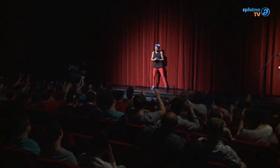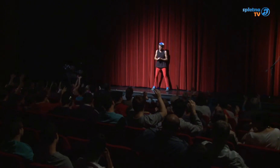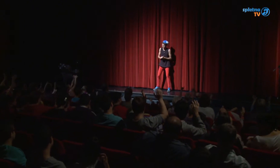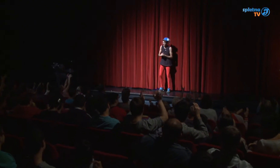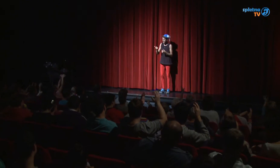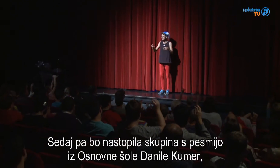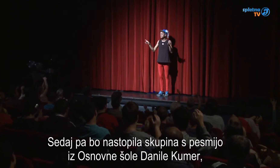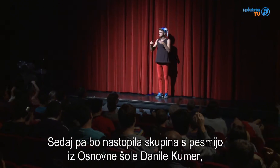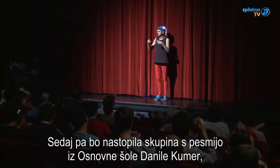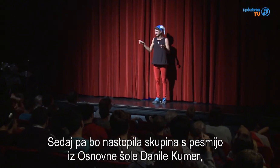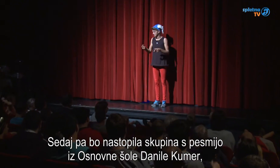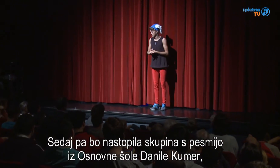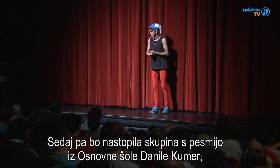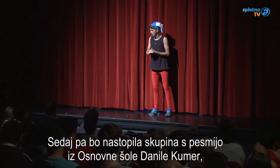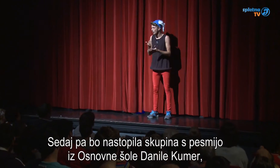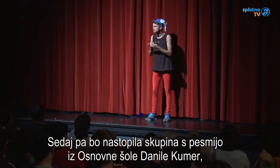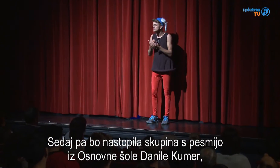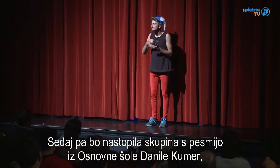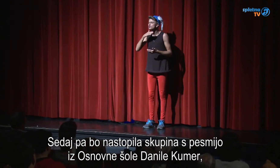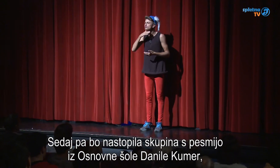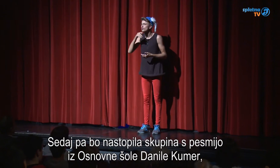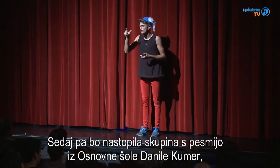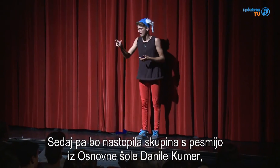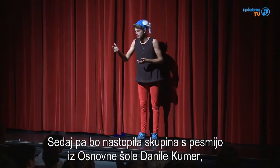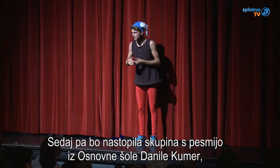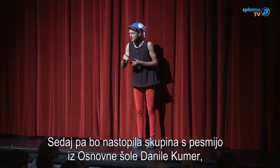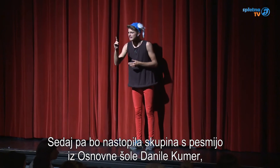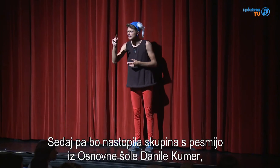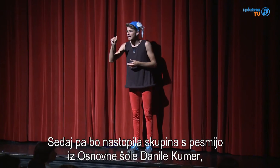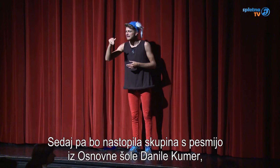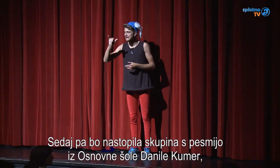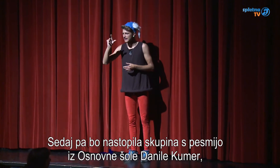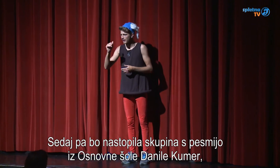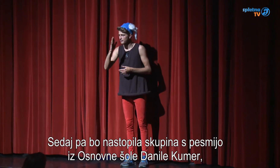Sedaj pa bo nastopala ena skupina s pesmijo iz osnovne